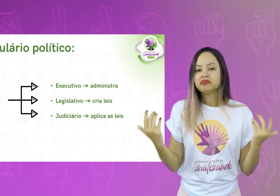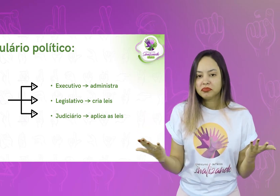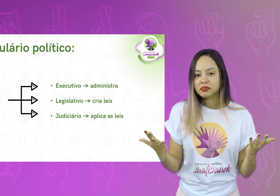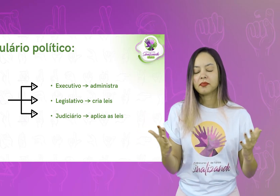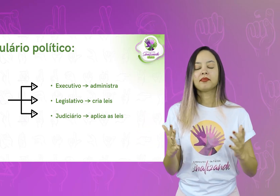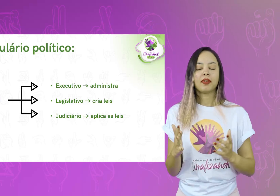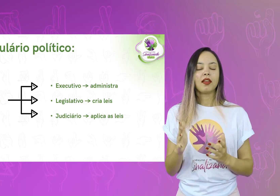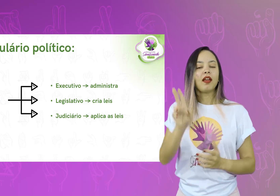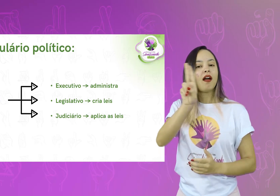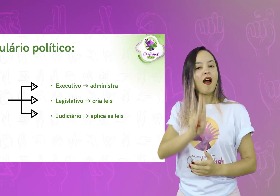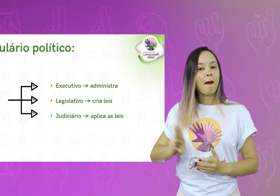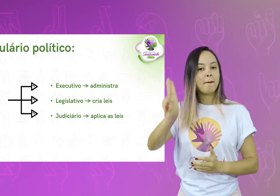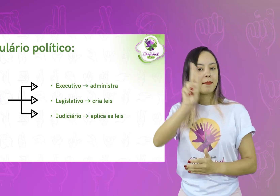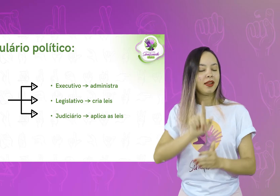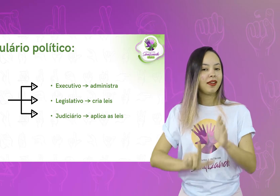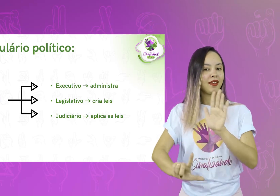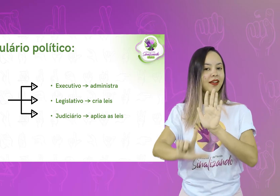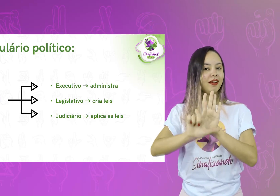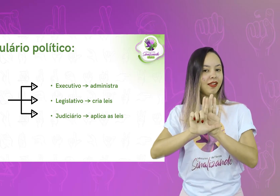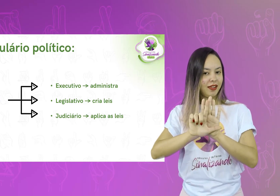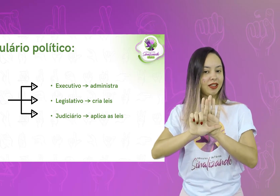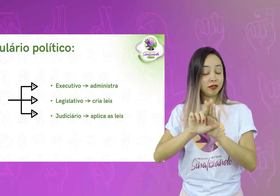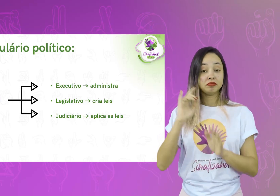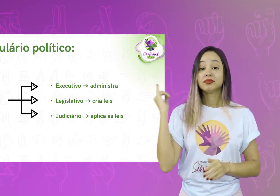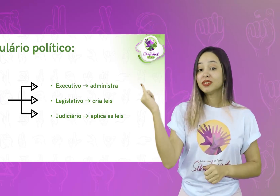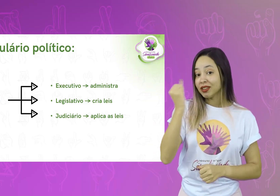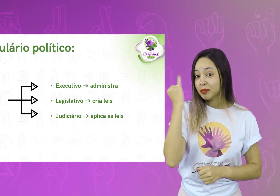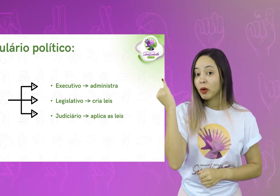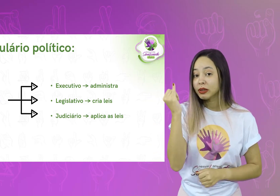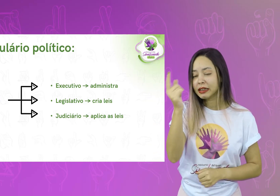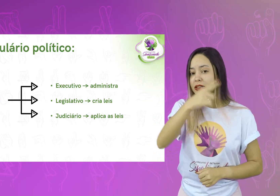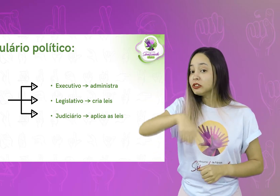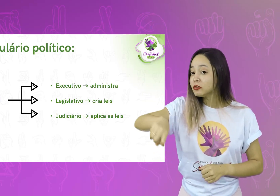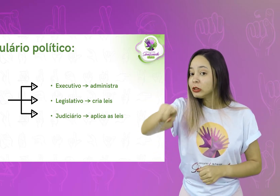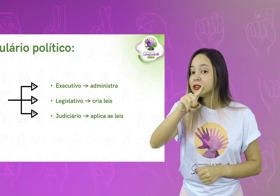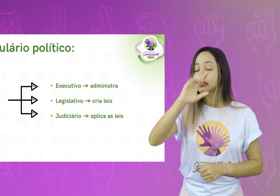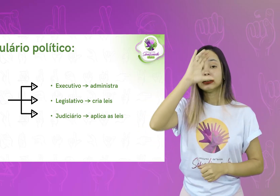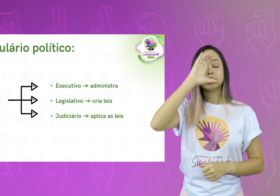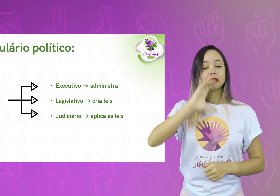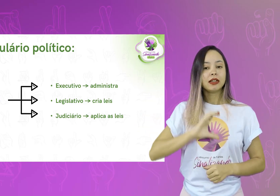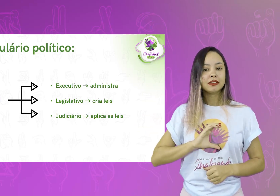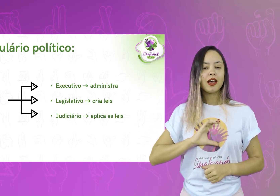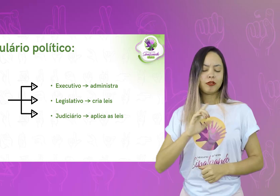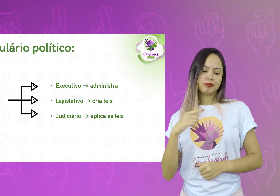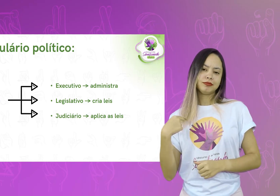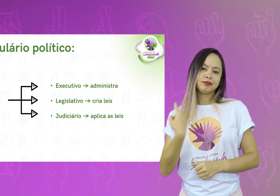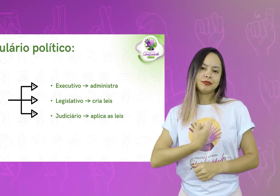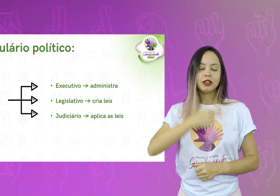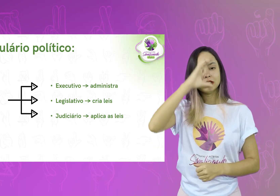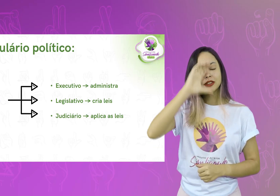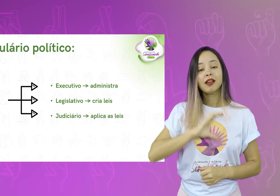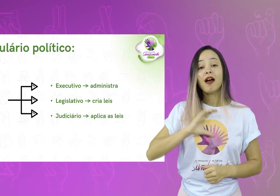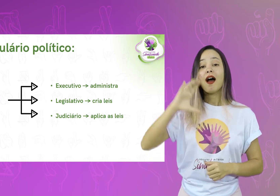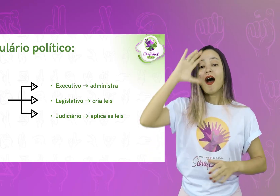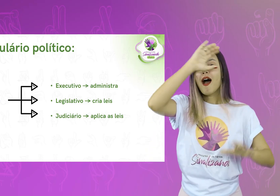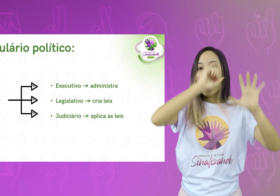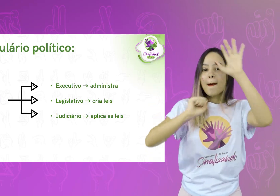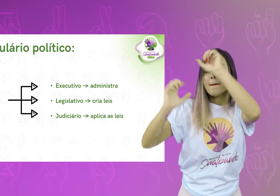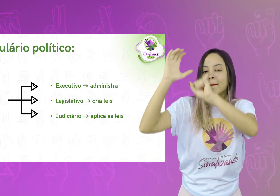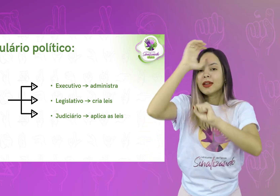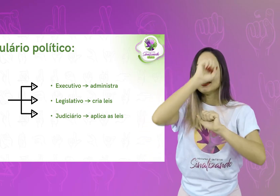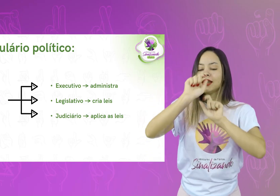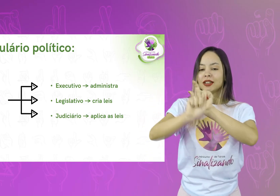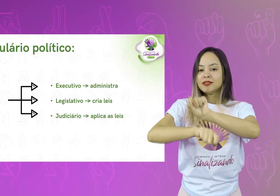judiciário. E ele tem o objetivo de aplicar essas leis. Certo? Então, nós, enquanto